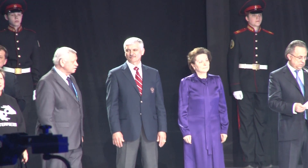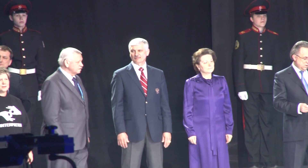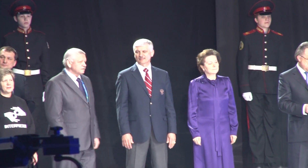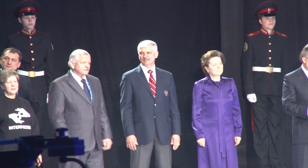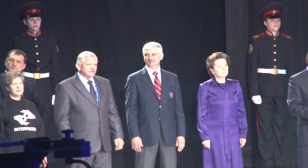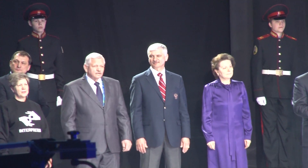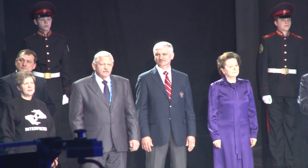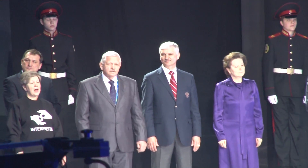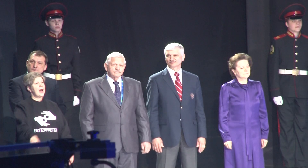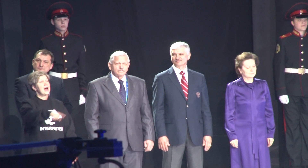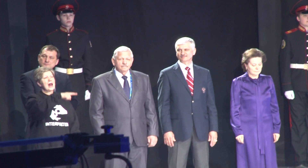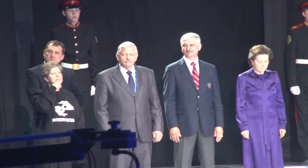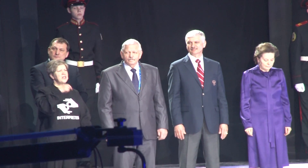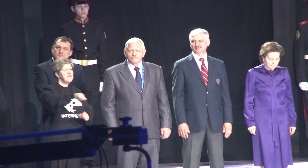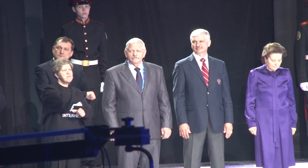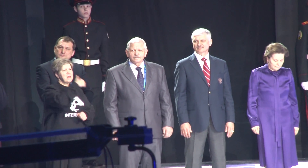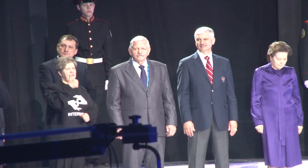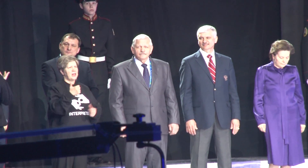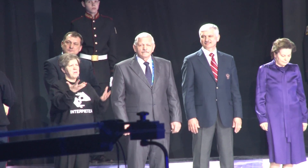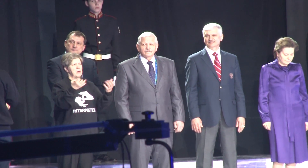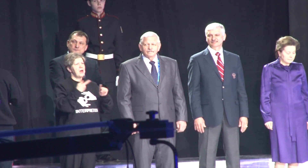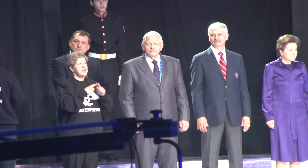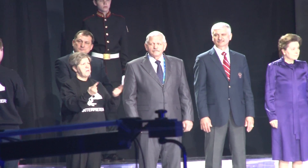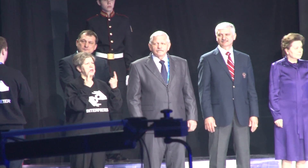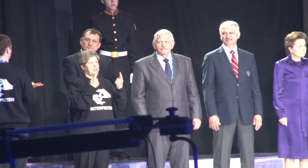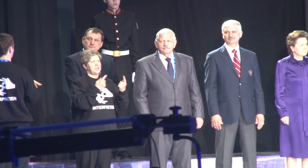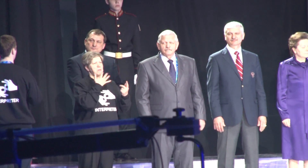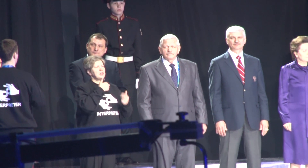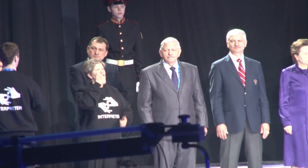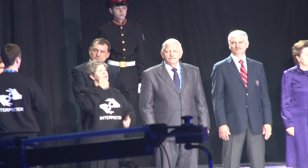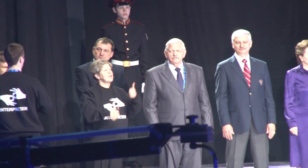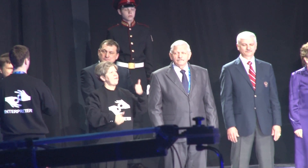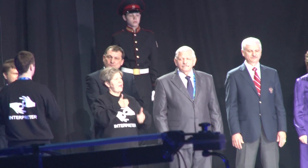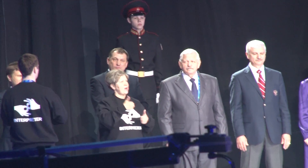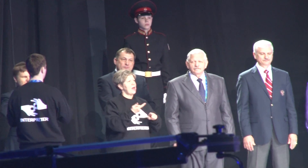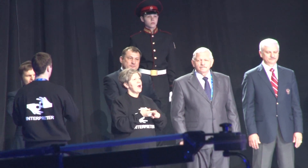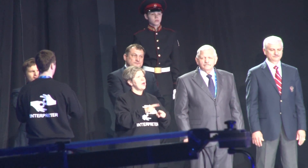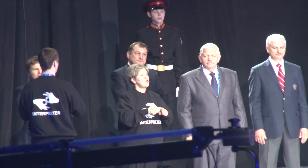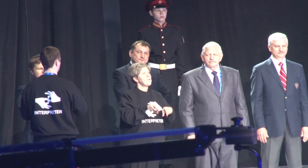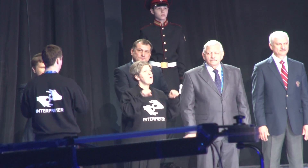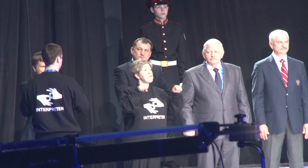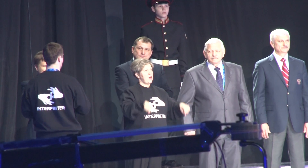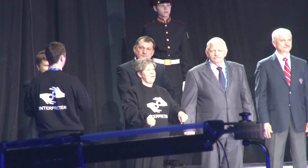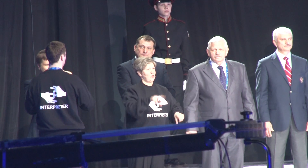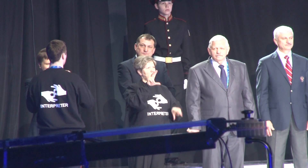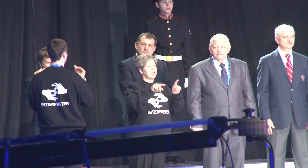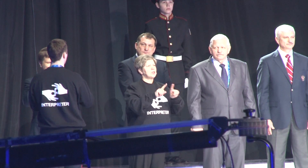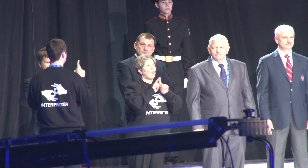Россия впервые принимает эти престижные международные соревнования, которые по праву считаются уникальными как